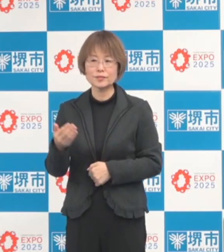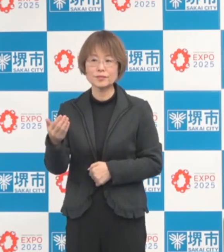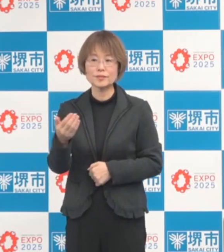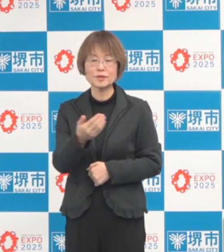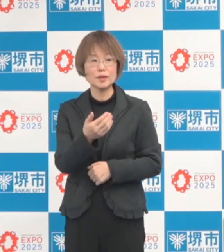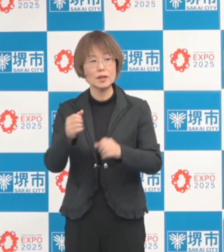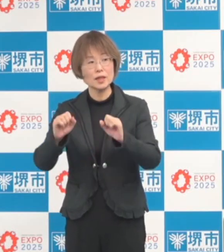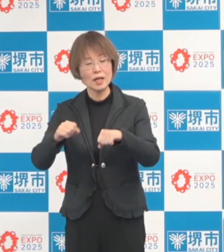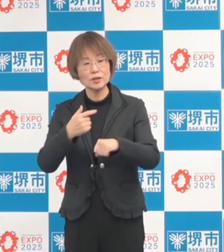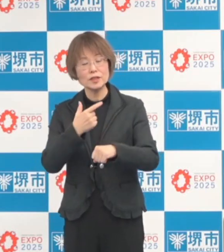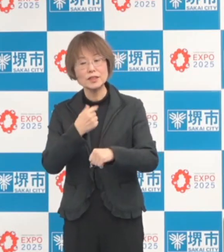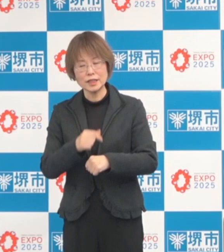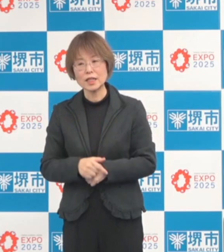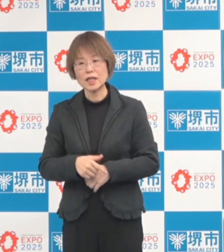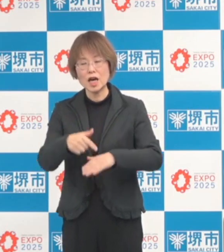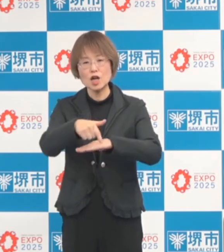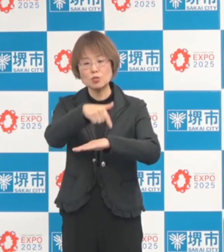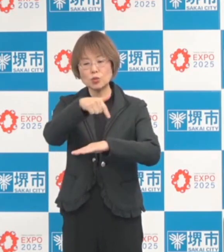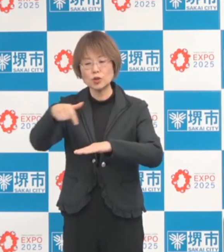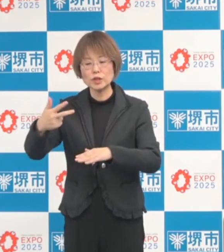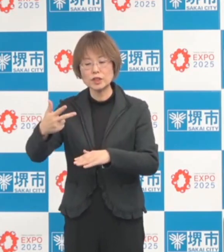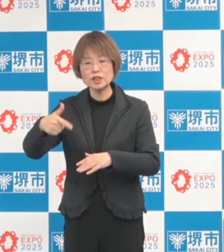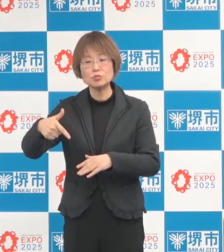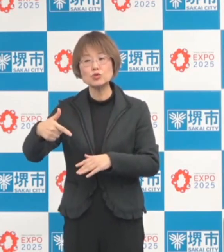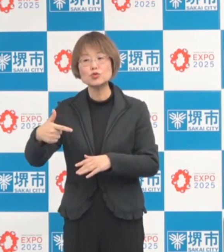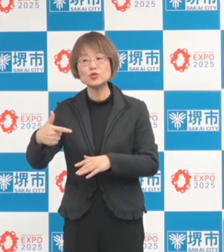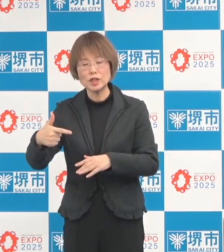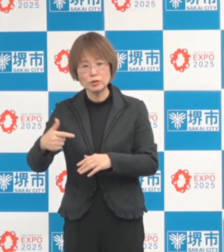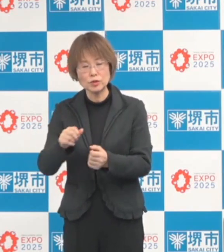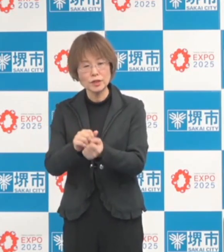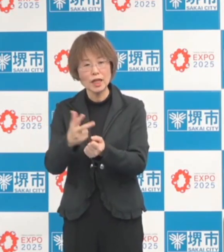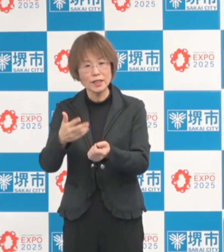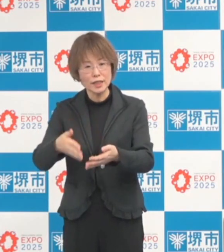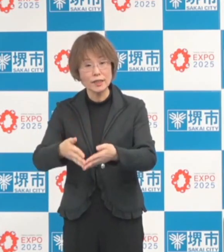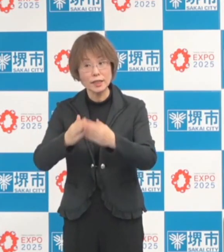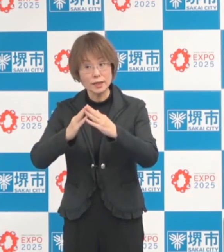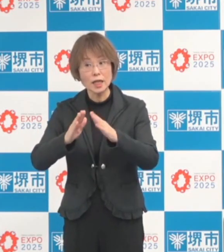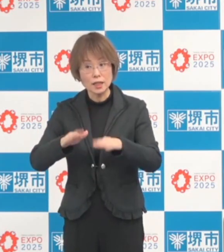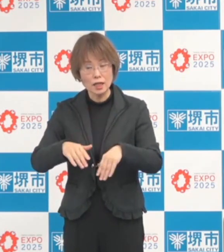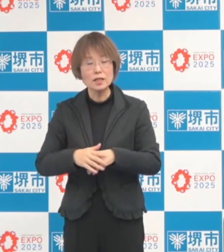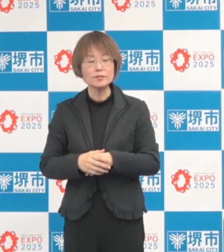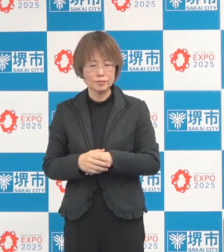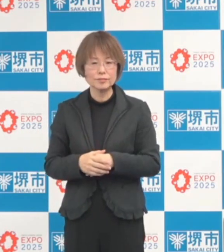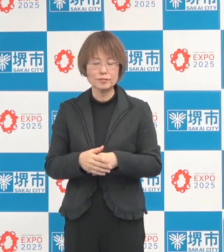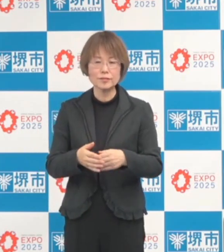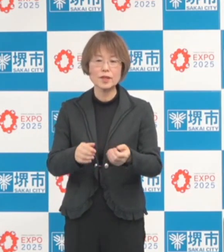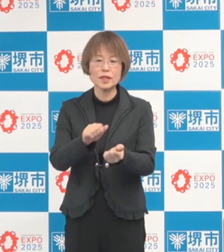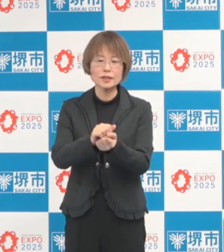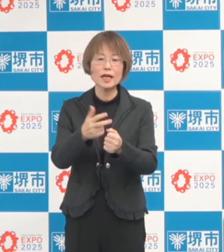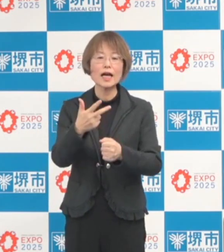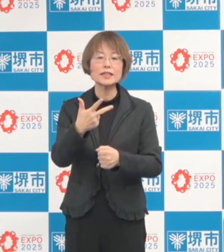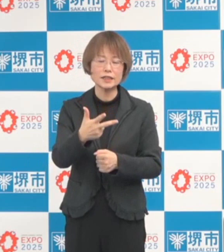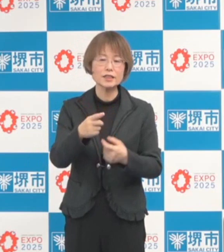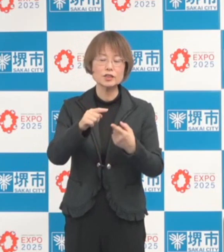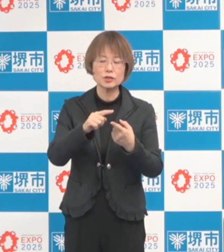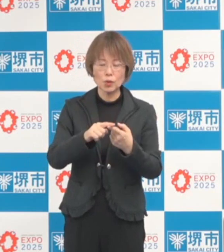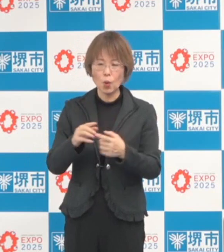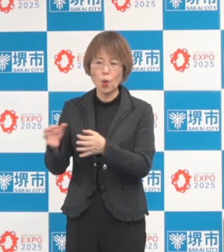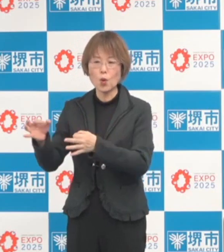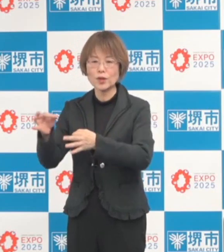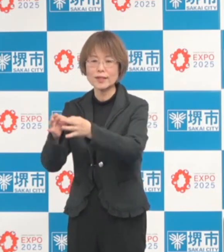確認なんですけど、プロジェクトチームっていうのはこれは堺市で立ち上げているということなんですか。 堺市と経済団体が共同、経